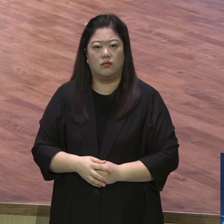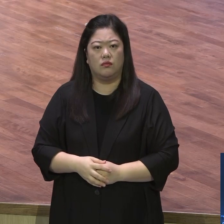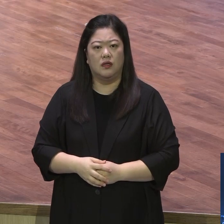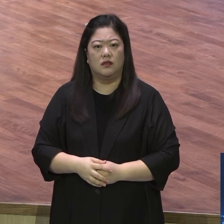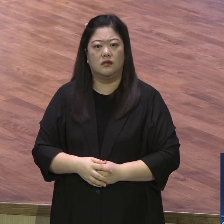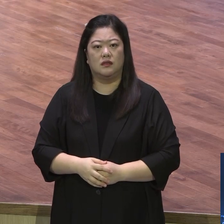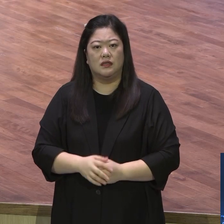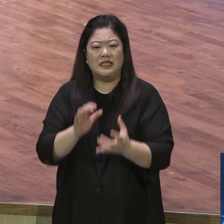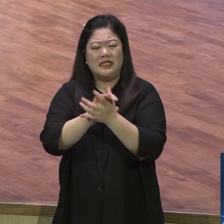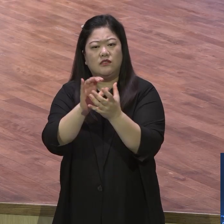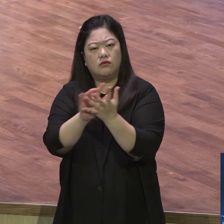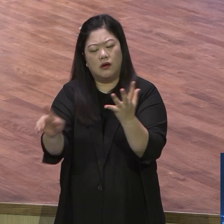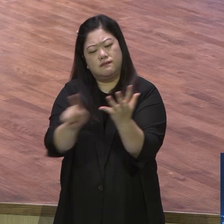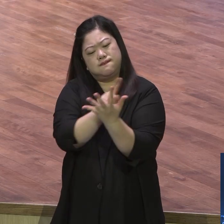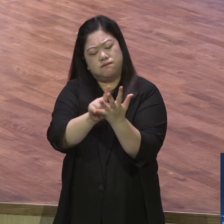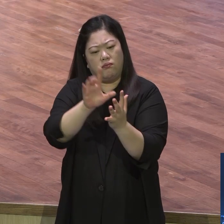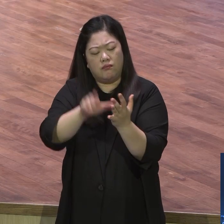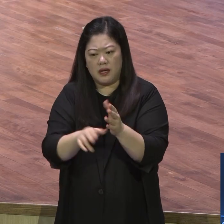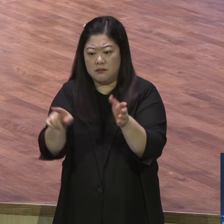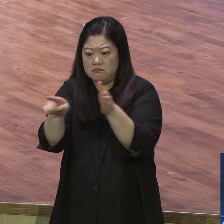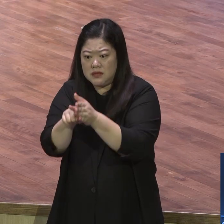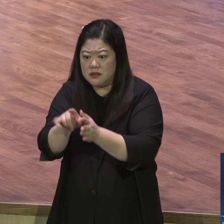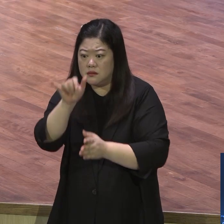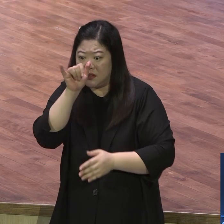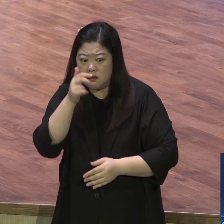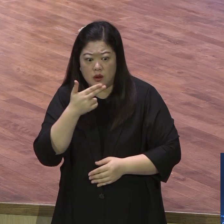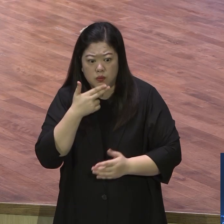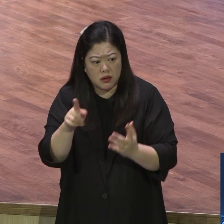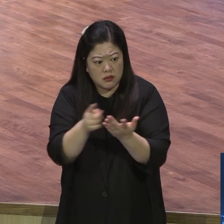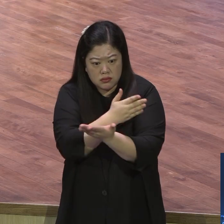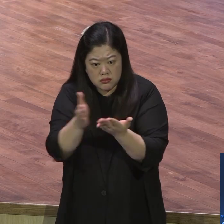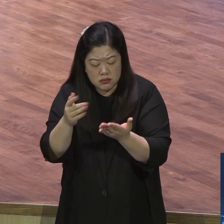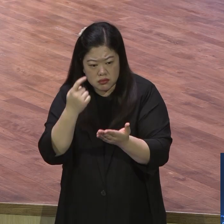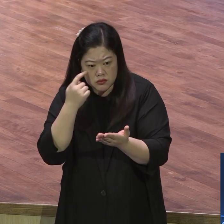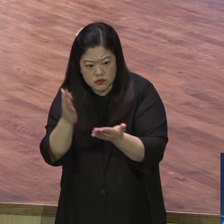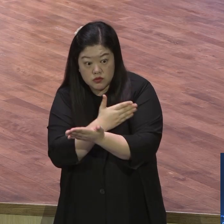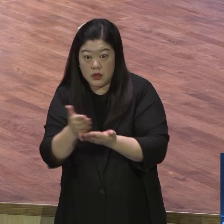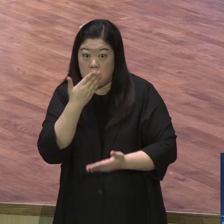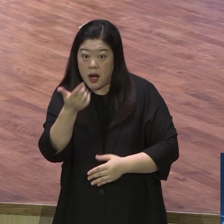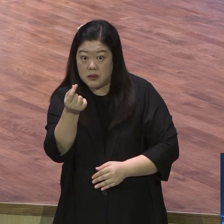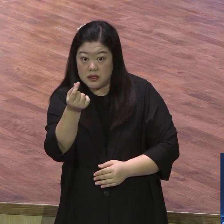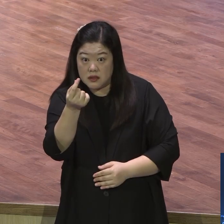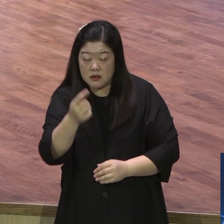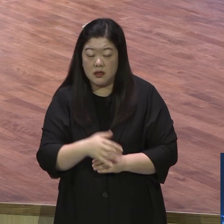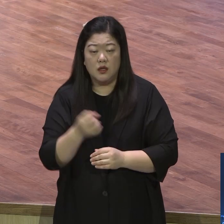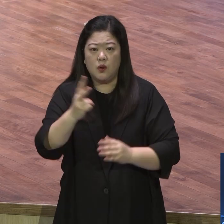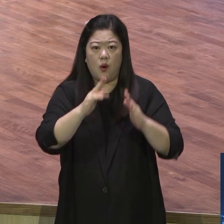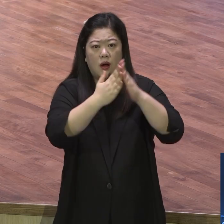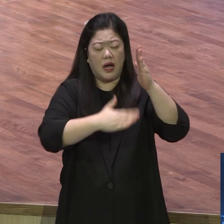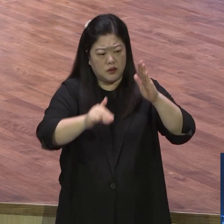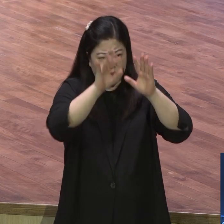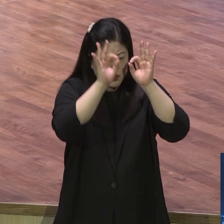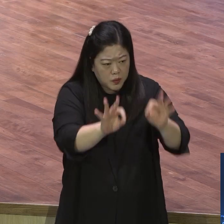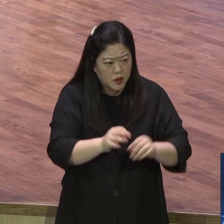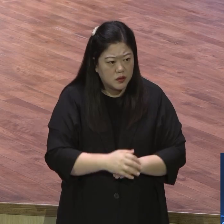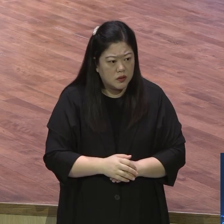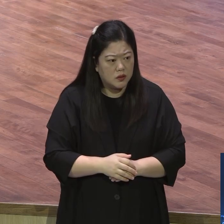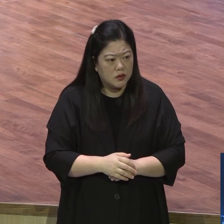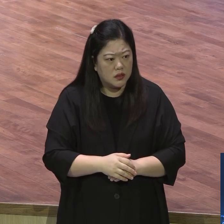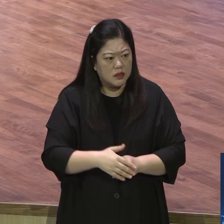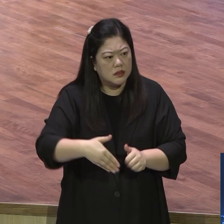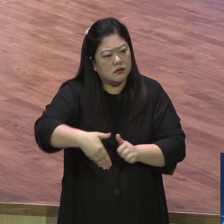그 친구를 보면 그 사람 알 수 있잖아요 그 가족들 보면 대강 알 수 있어요 영적 흐름을 무심